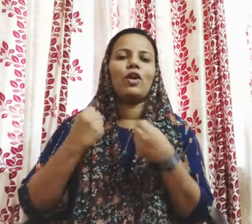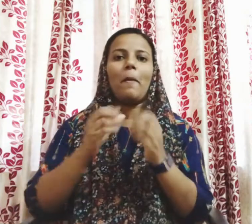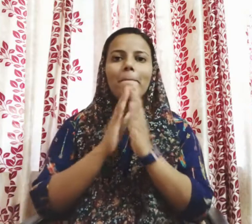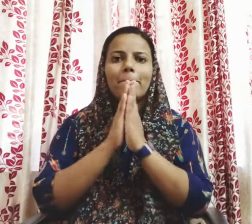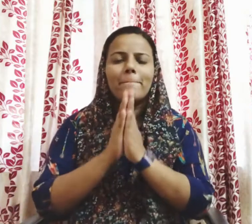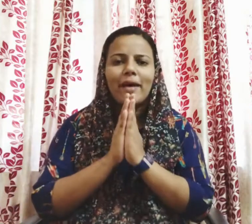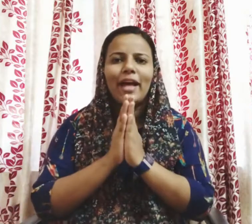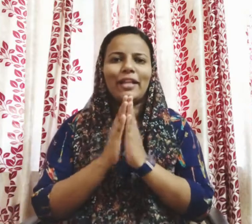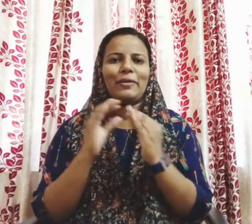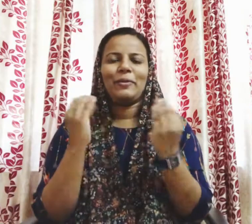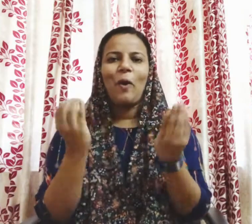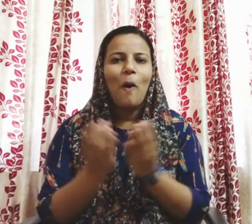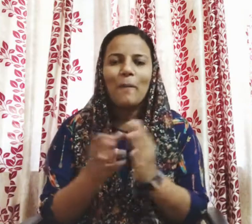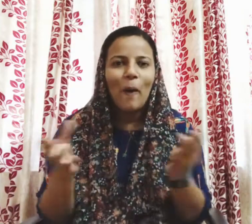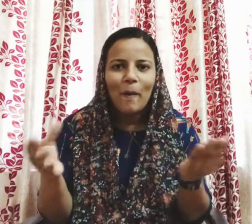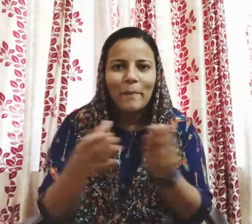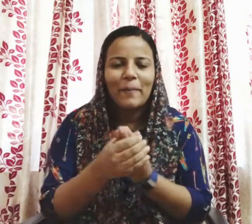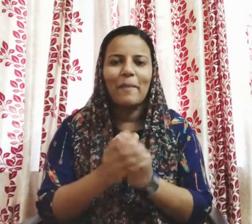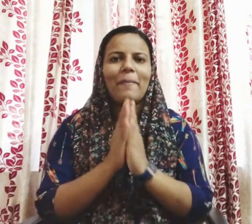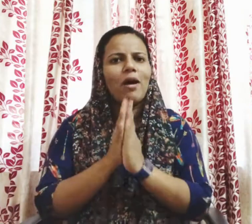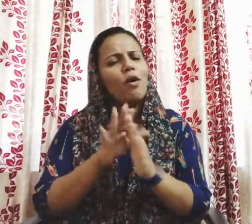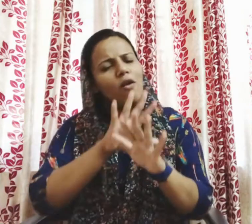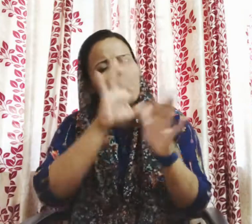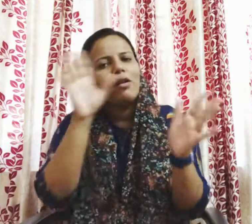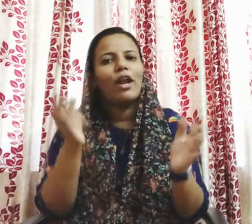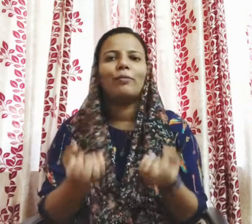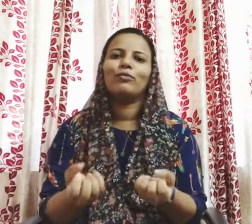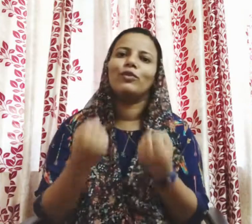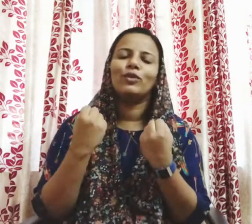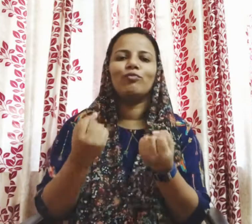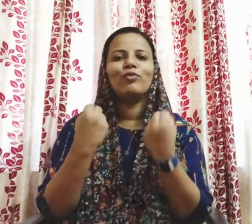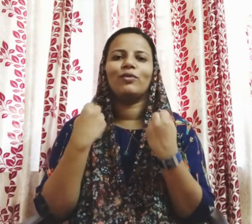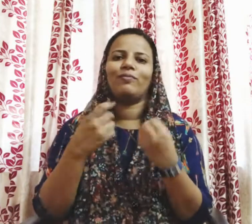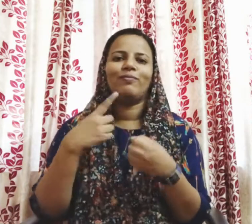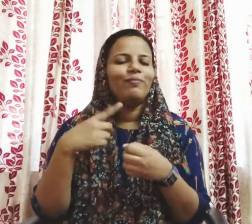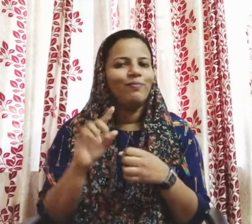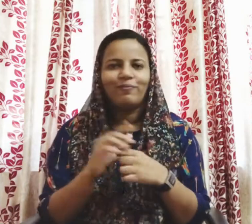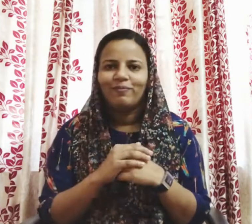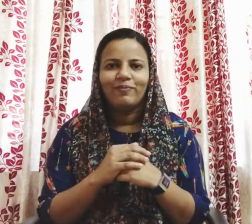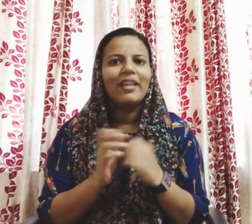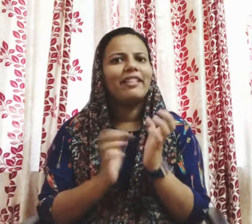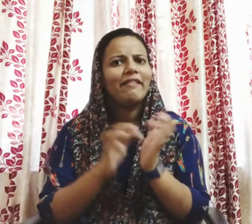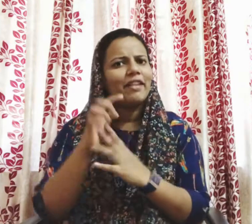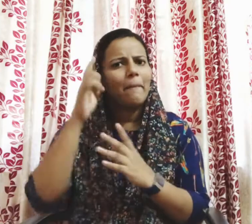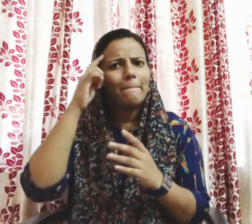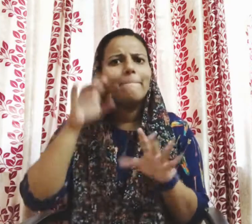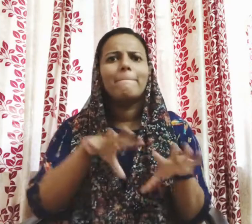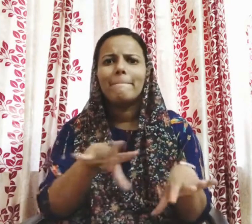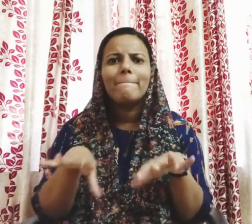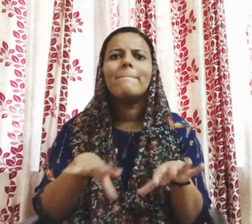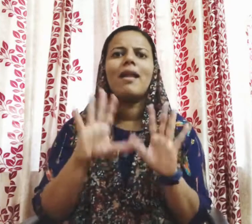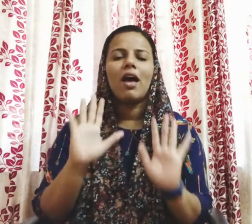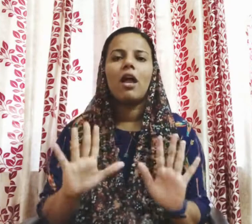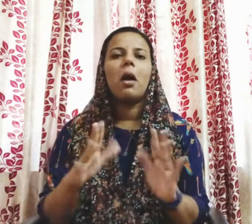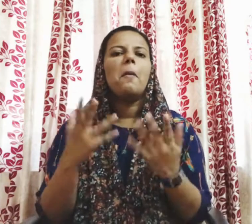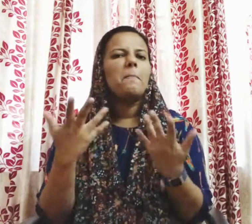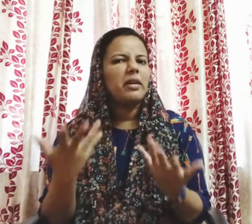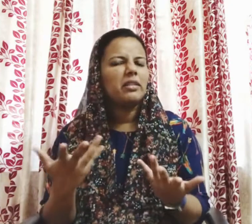കിട്ടും. പ്രാർത്ഥിക്കുവാനും കൂട്ടായ്മ കൂടുവാനുമുള്ള സമയം അതിനകത്തുണ്ടാകും. ഇതെല്ലാം ദൈവത്തിൻ്റെ പദ്ധതിയുടെ ഭാഗമാണ്.